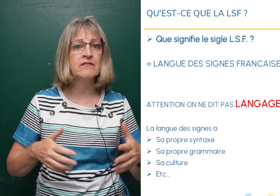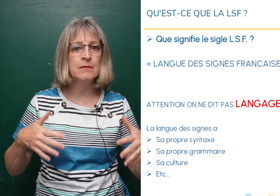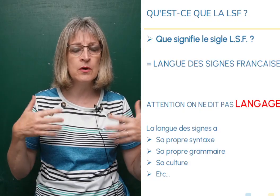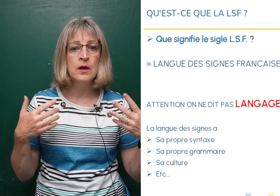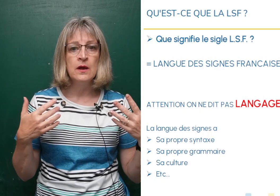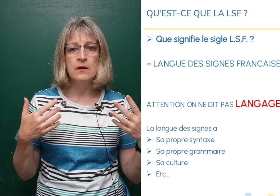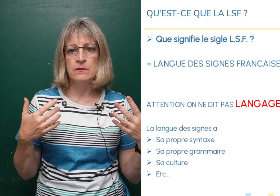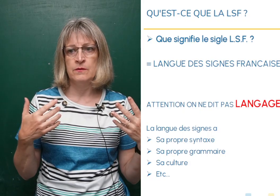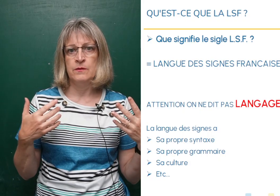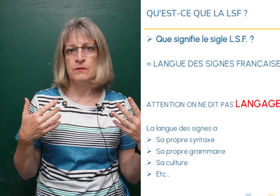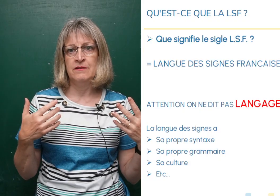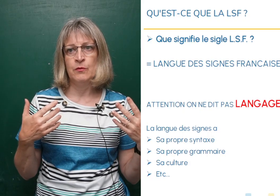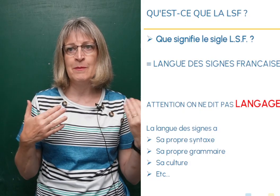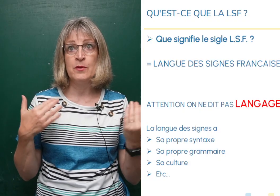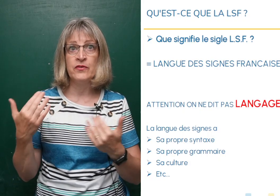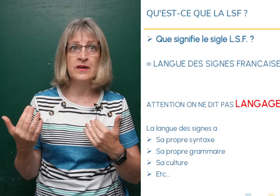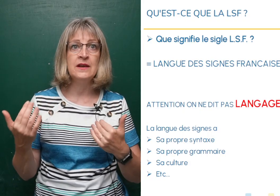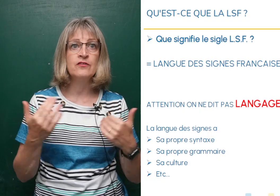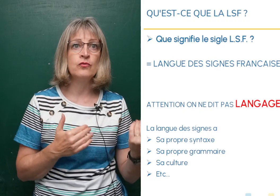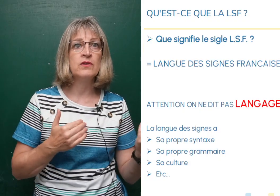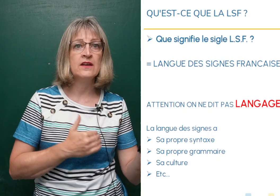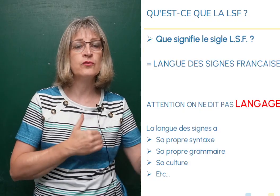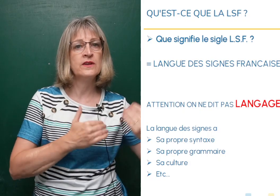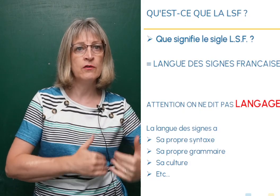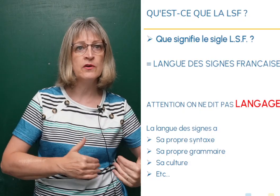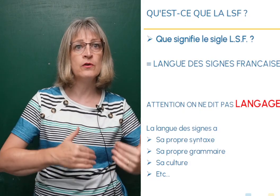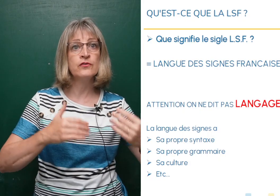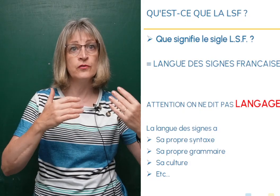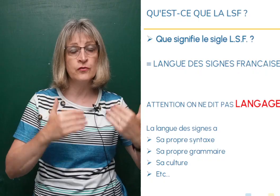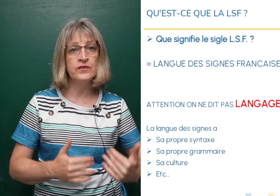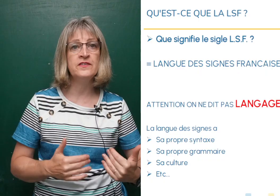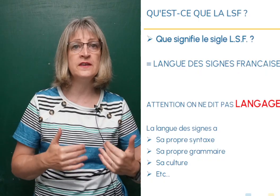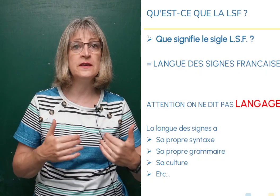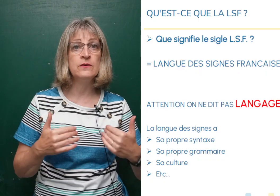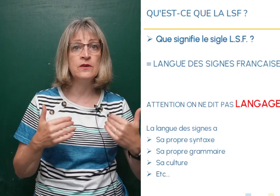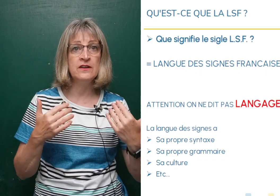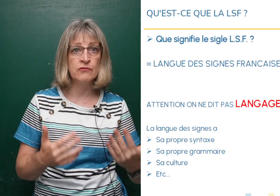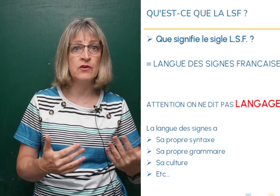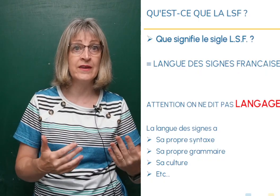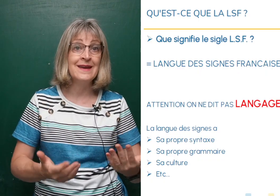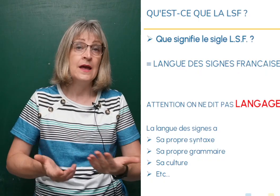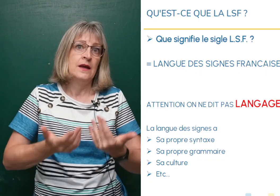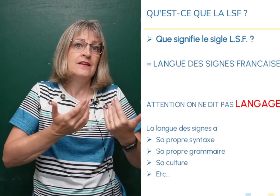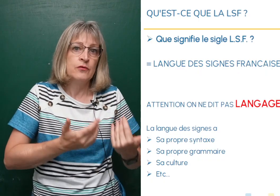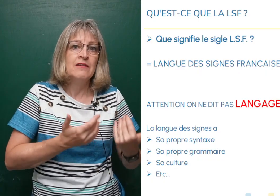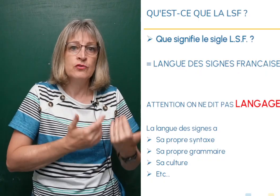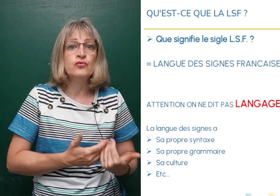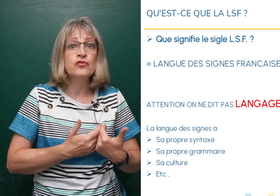vraiment, il ne faut pas penser les sourds, voilà, sont nés en France, sont ici, ils sont français. Ils sont avant tout sourds,